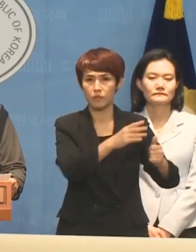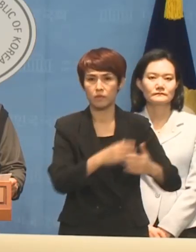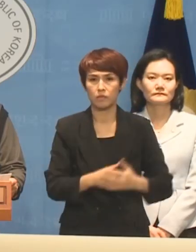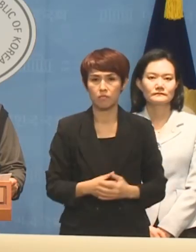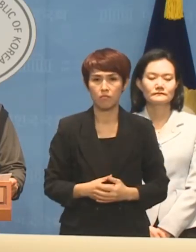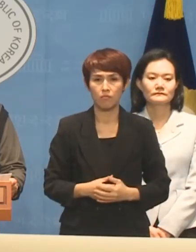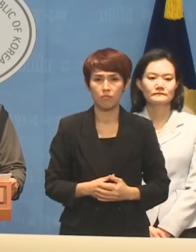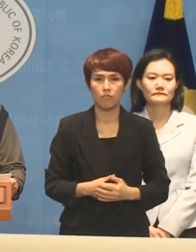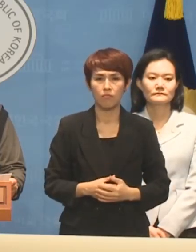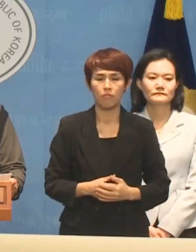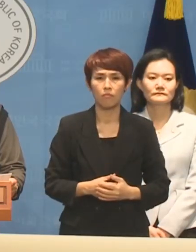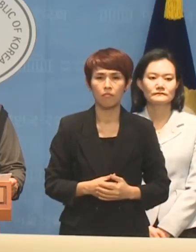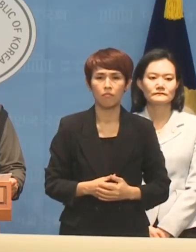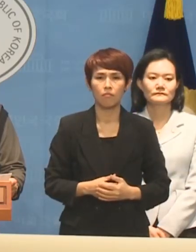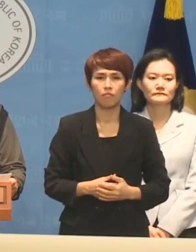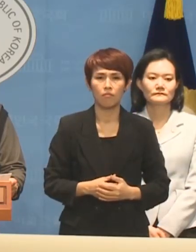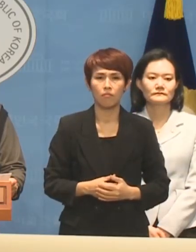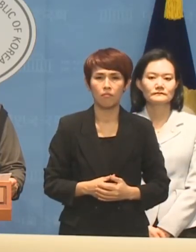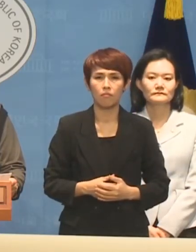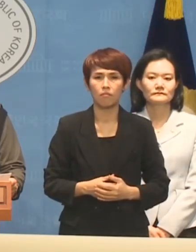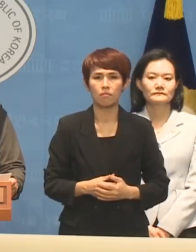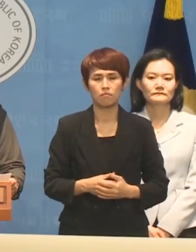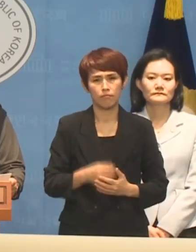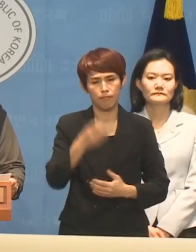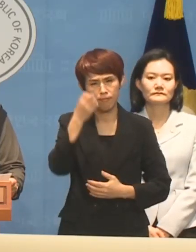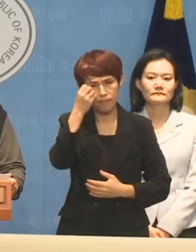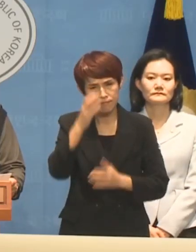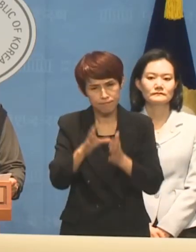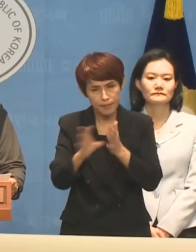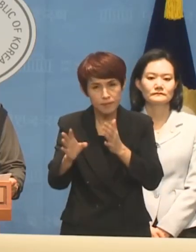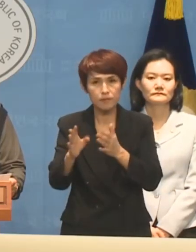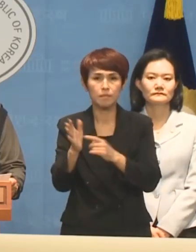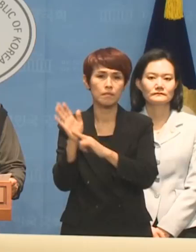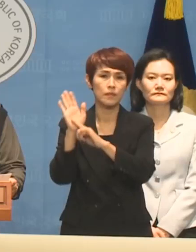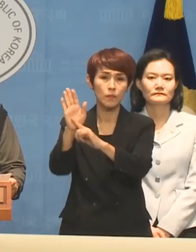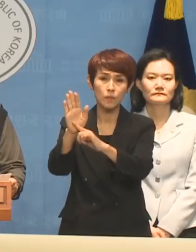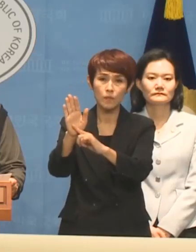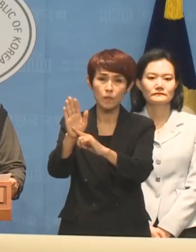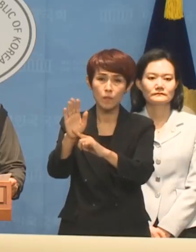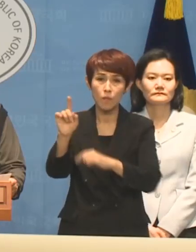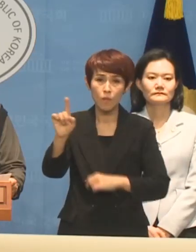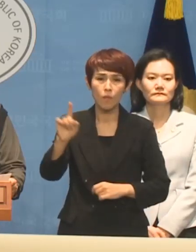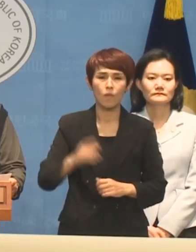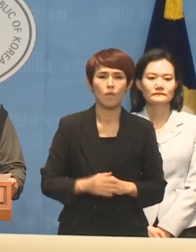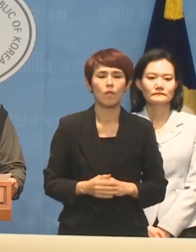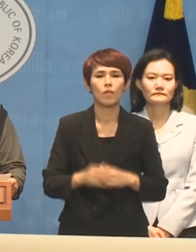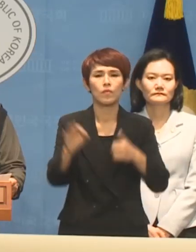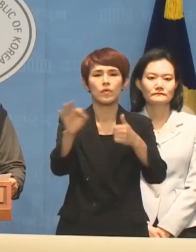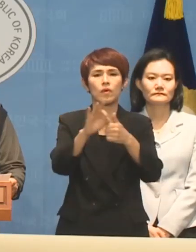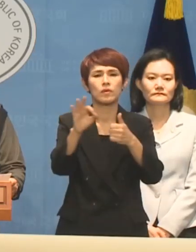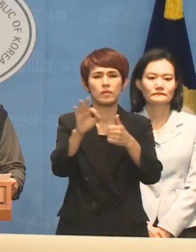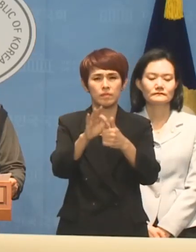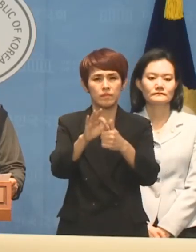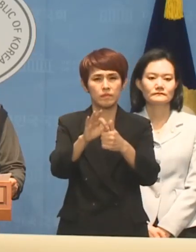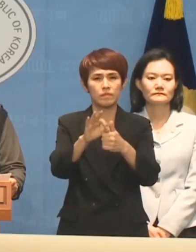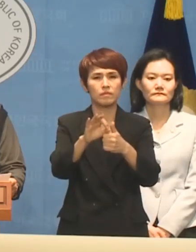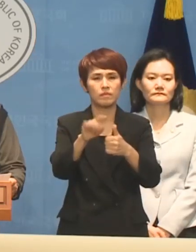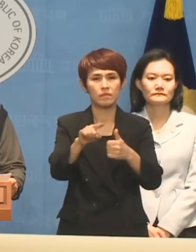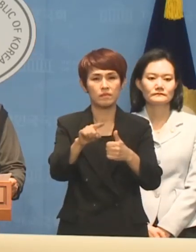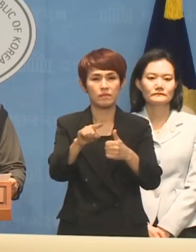논의되지도 않았던 전대미문의 방식을 발표한 것은 앞서 말한 것처럼 연금판